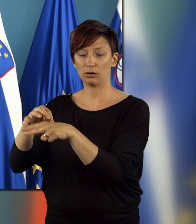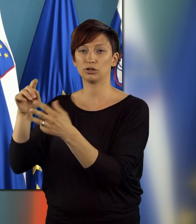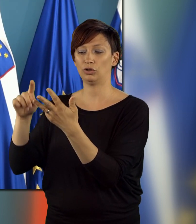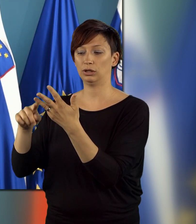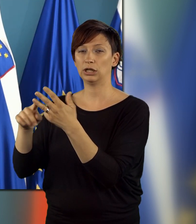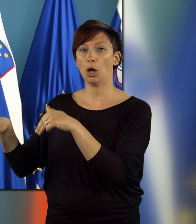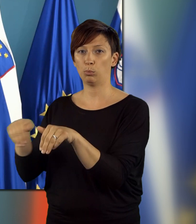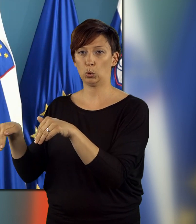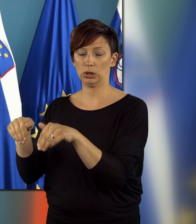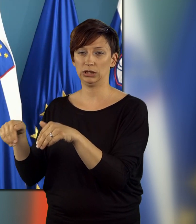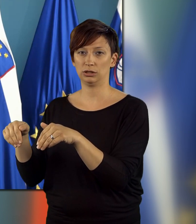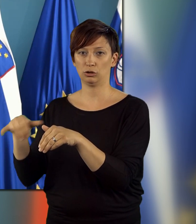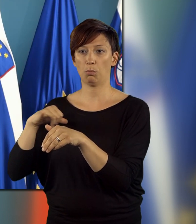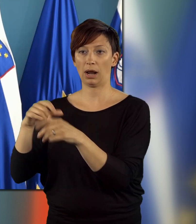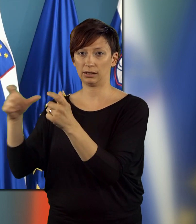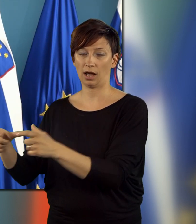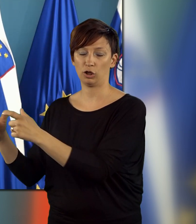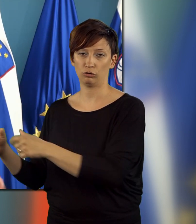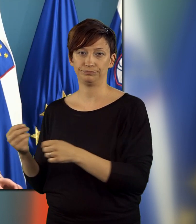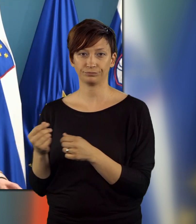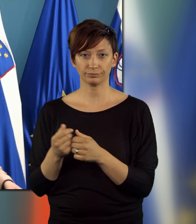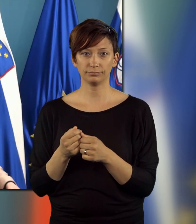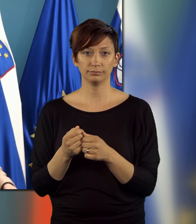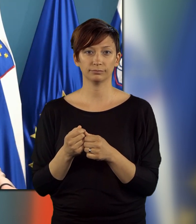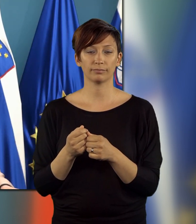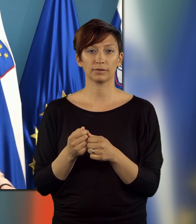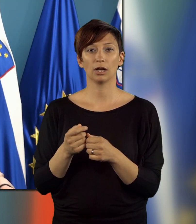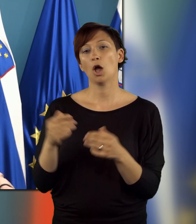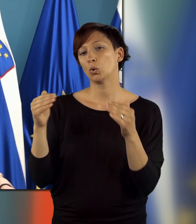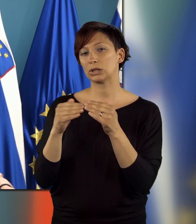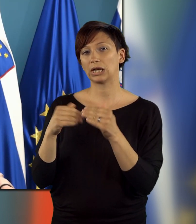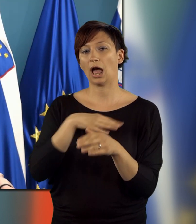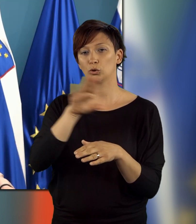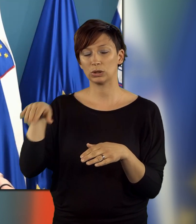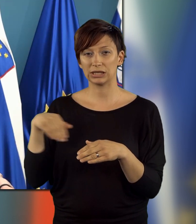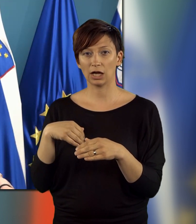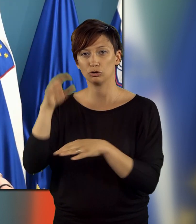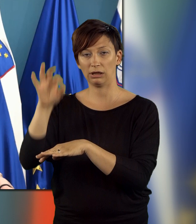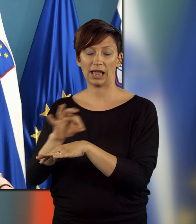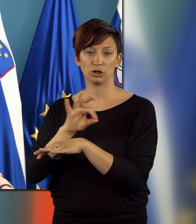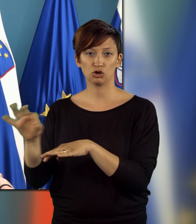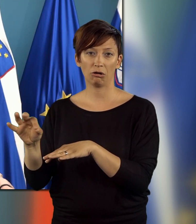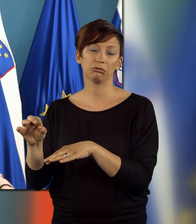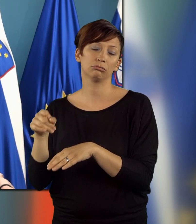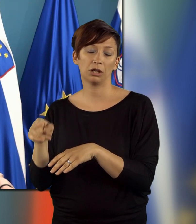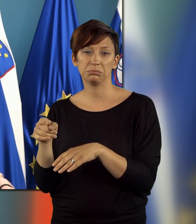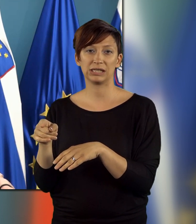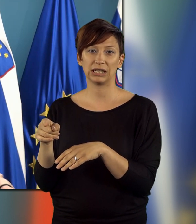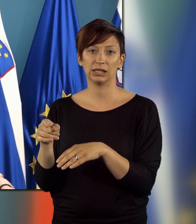ter pokojninsko blagajno. V skladu z našimi načrti naj bi